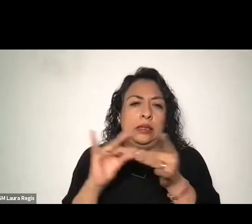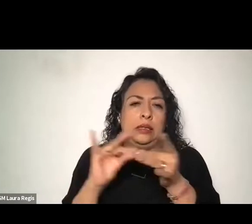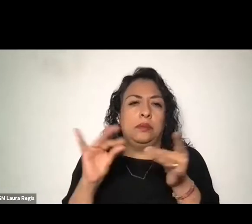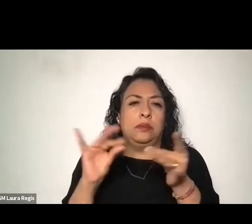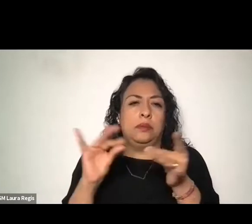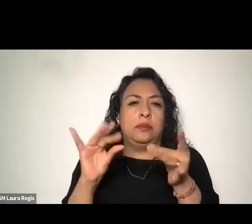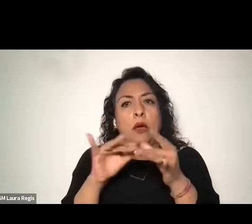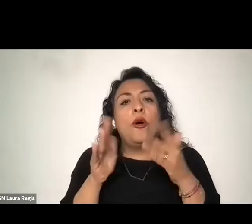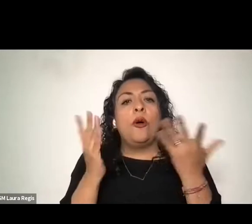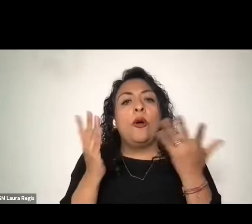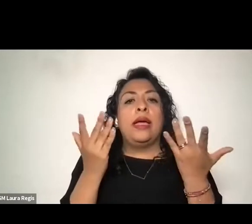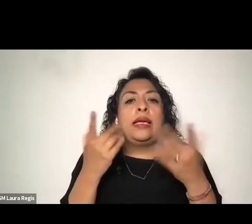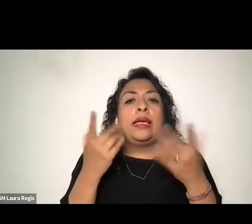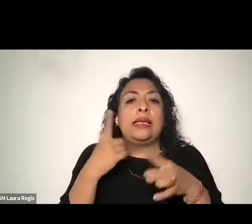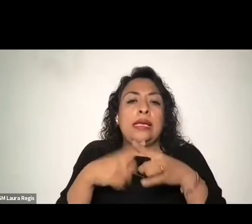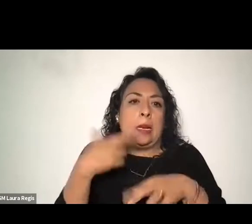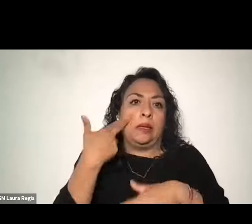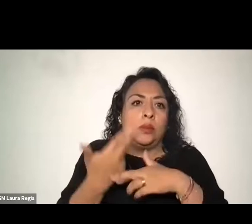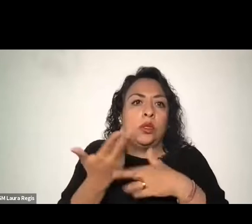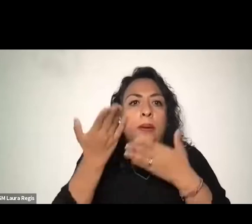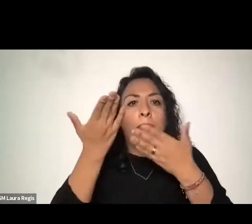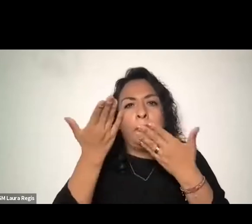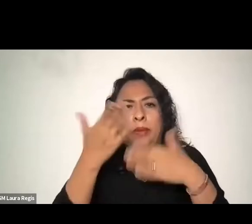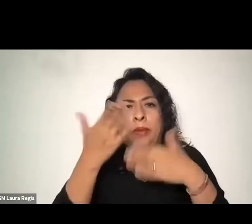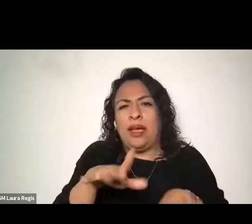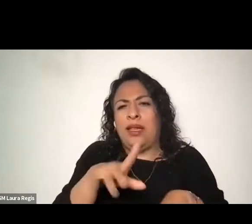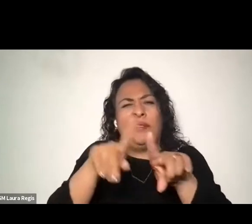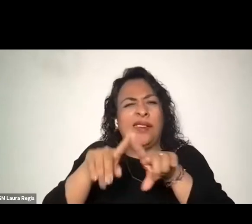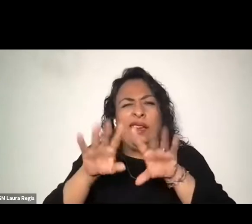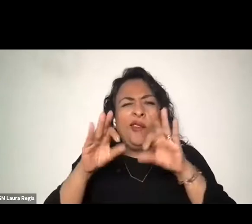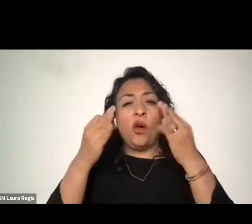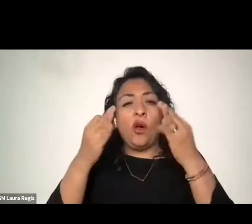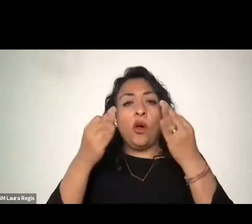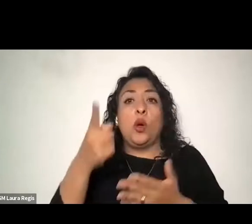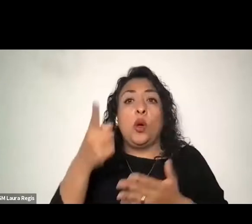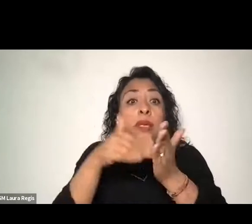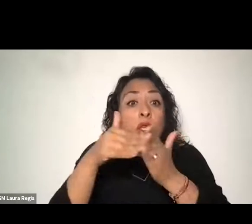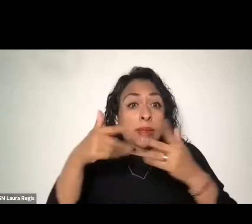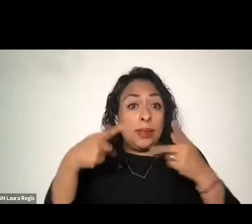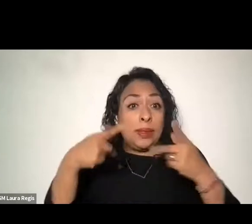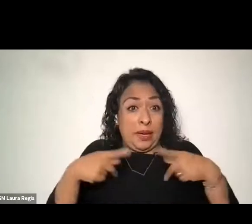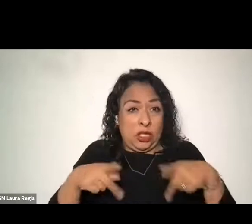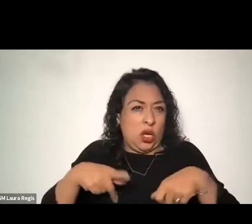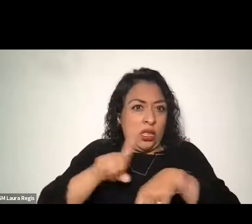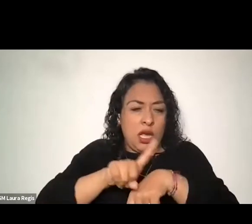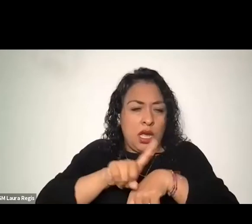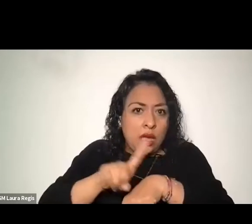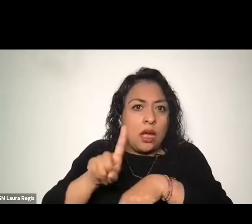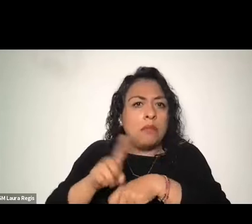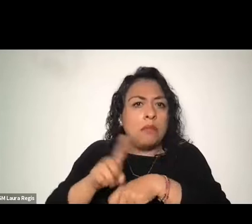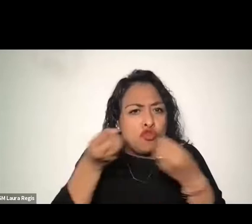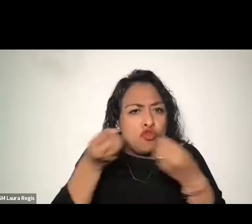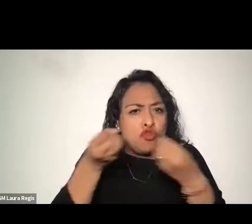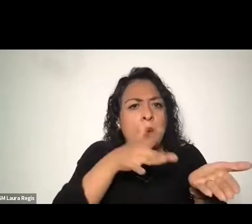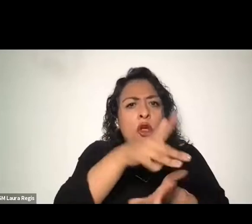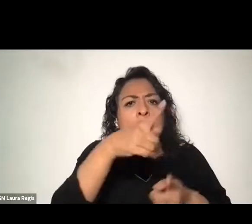que hacen los bancos de alimentos en las distintas formas que tienen, 1 millón de personas por día reciben apoyos de los